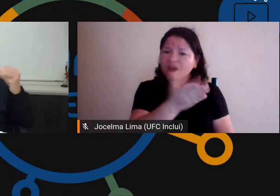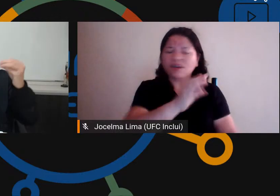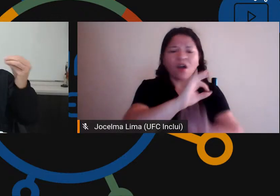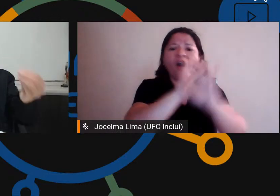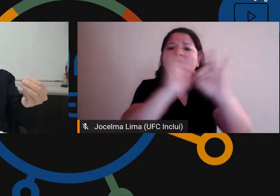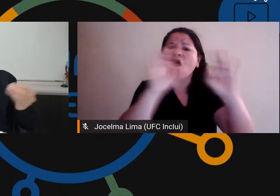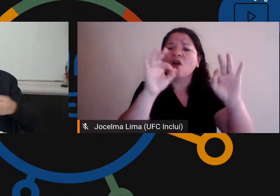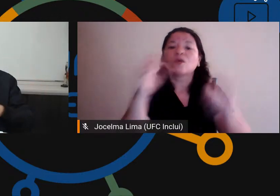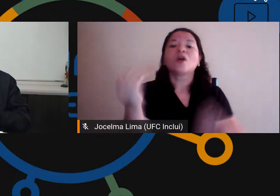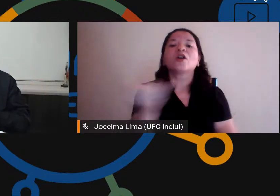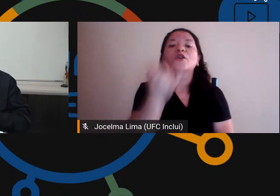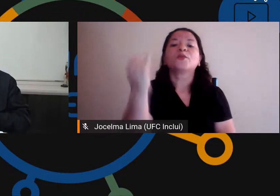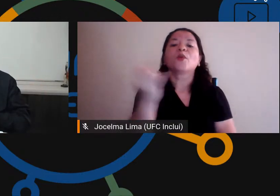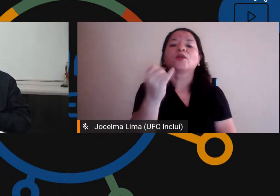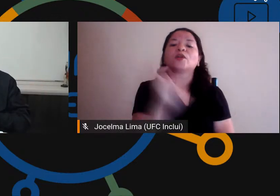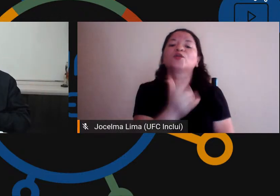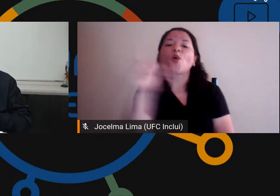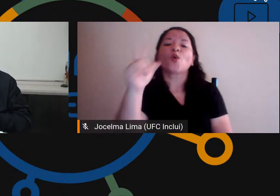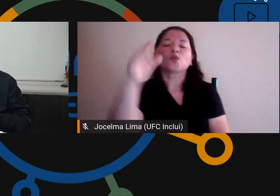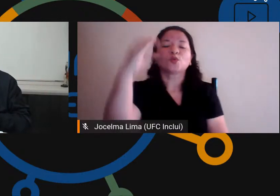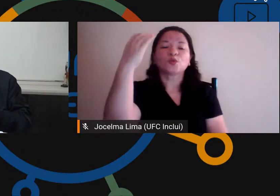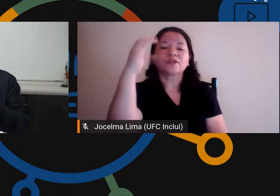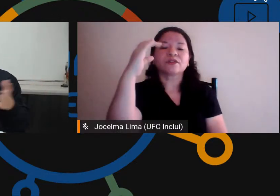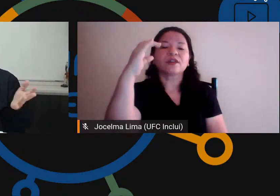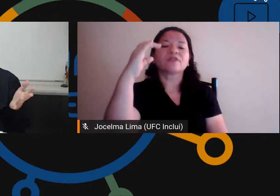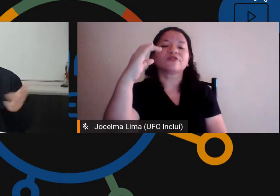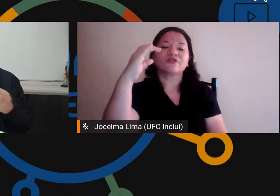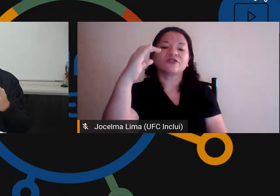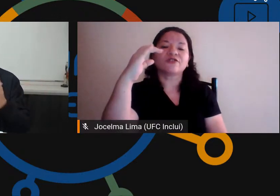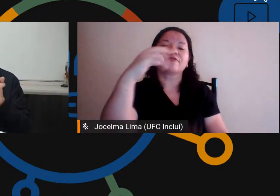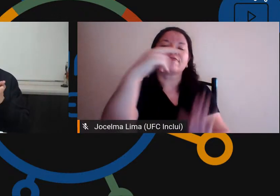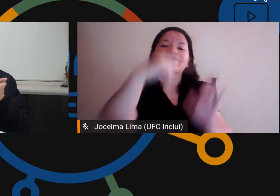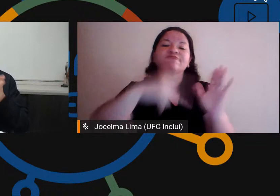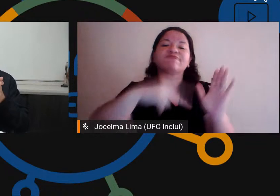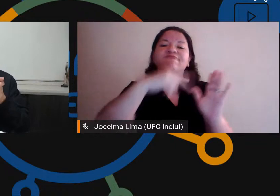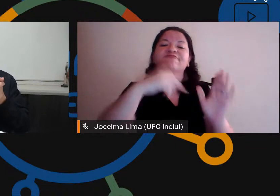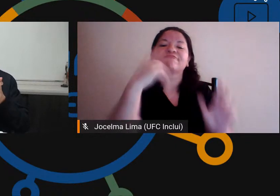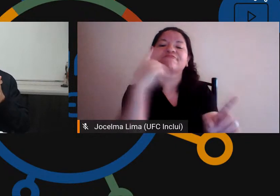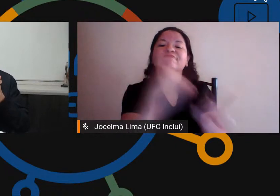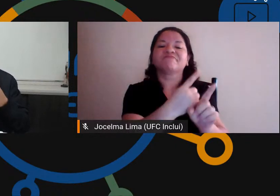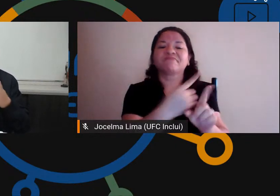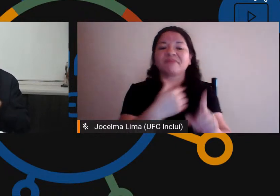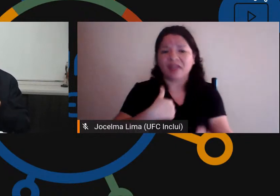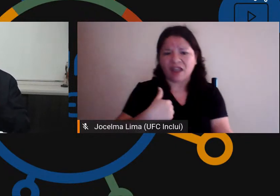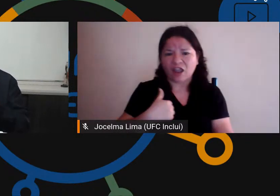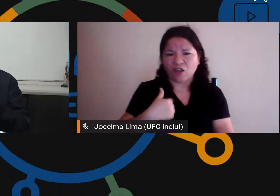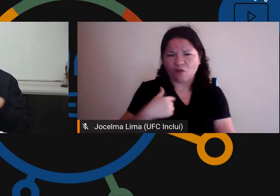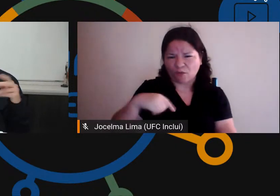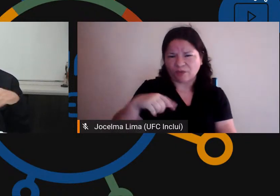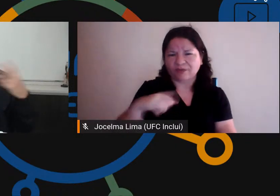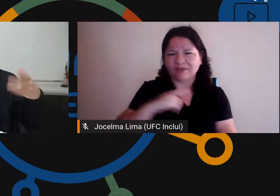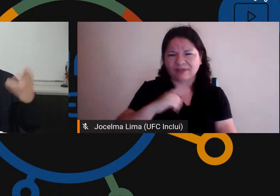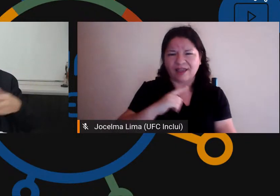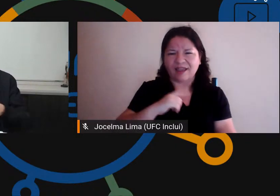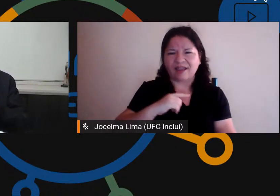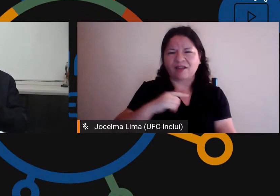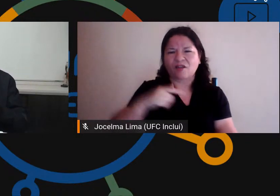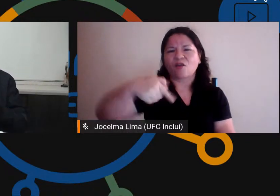chegar nos outros cientistas. Eu nunca precisei nem olhar para o Qualis, e muito menos olhar